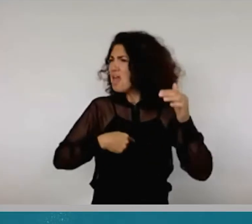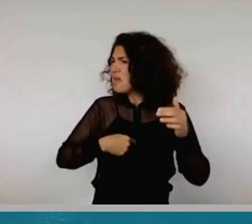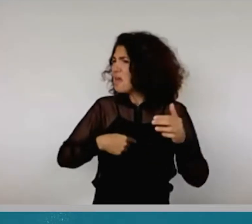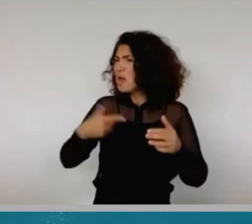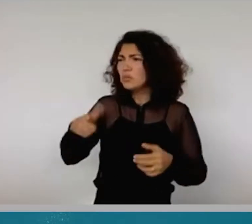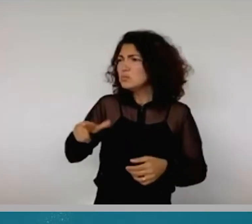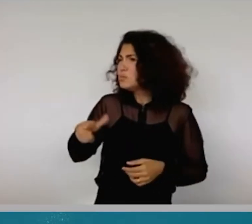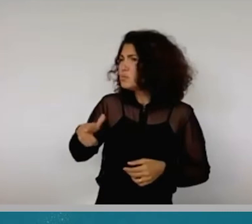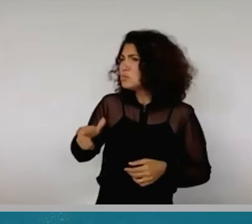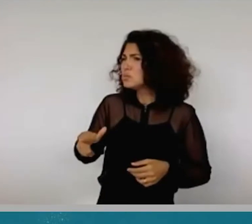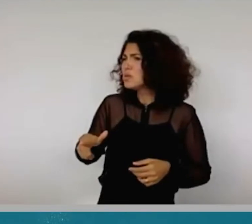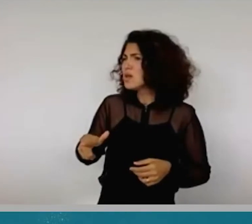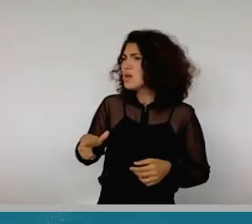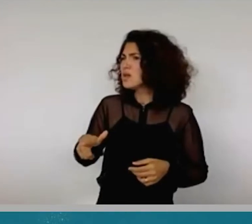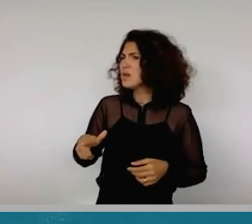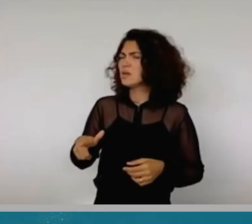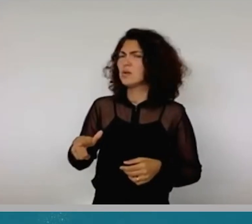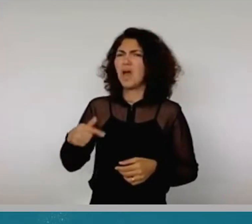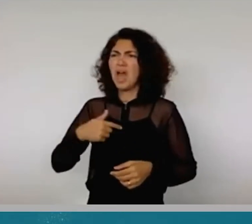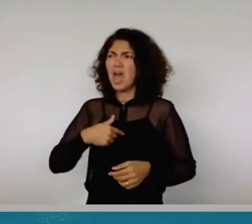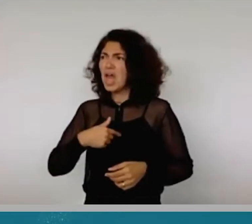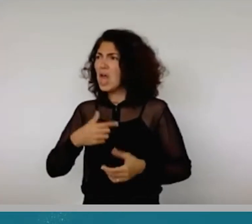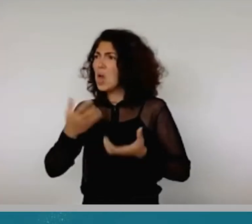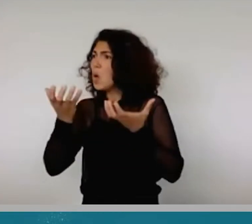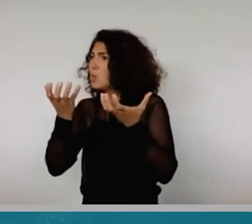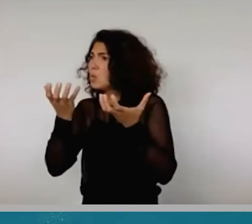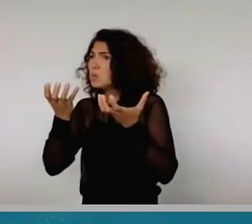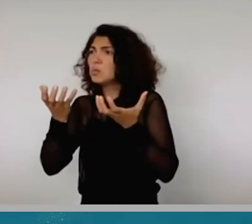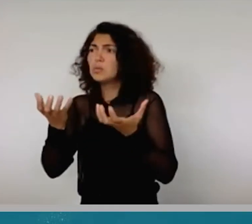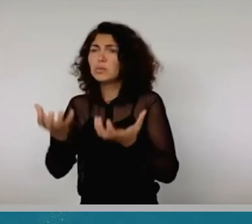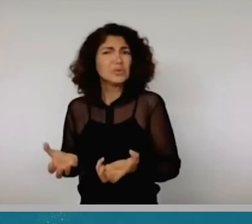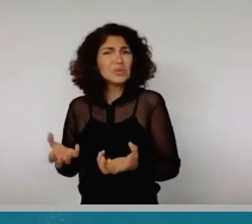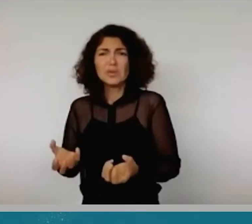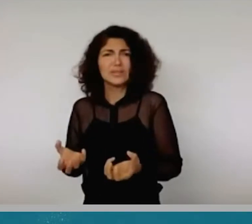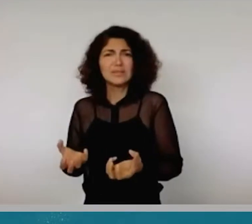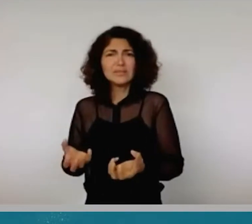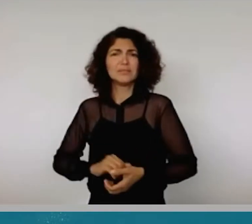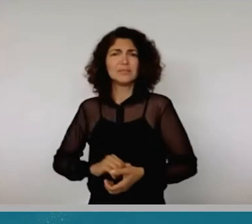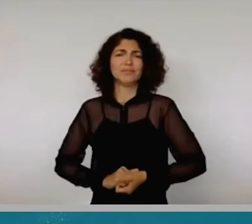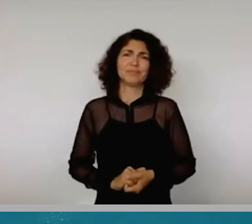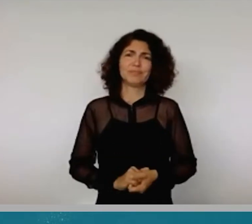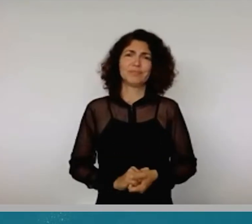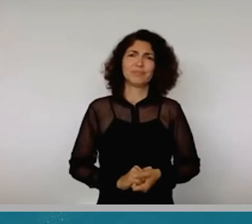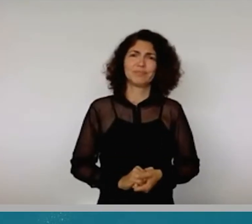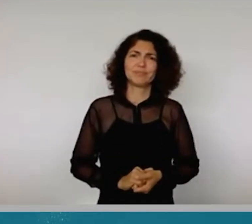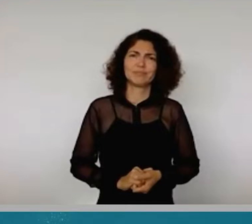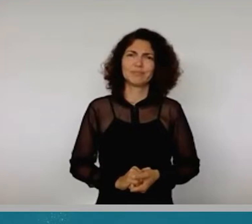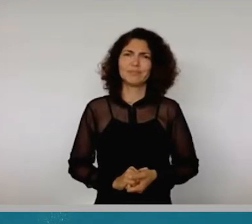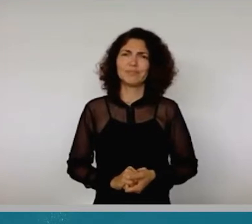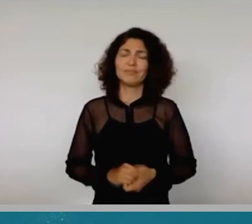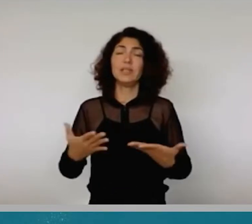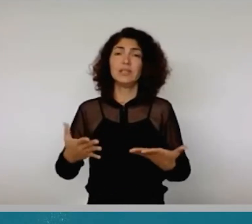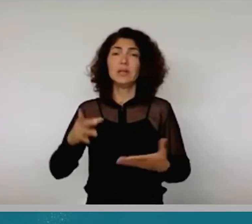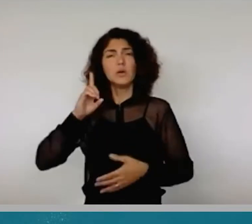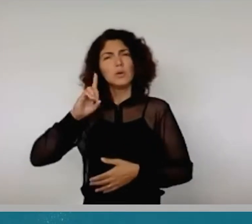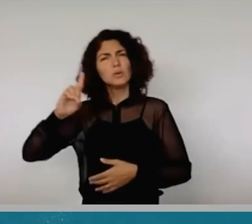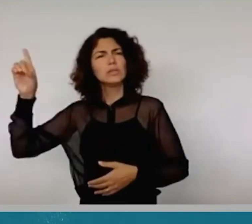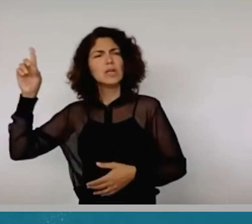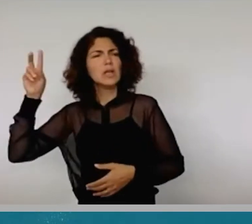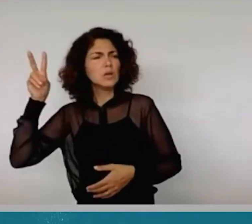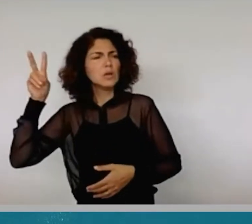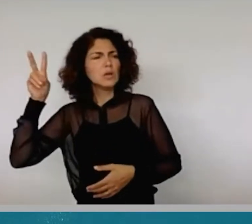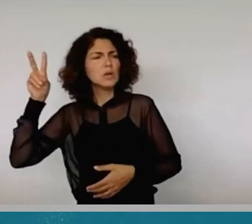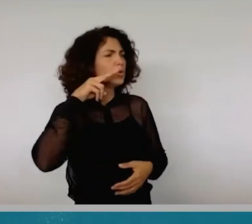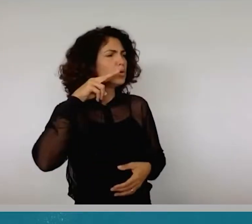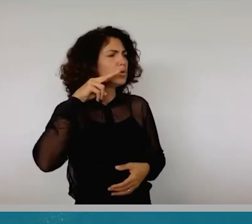tá? Então, Deus veio socorrê-lo, Então lhe disse o Senhor: por que andas irado?